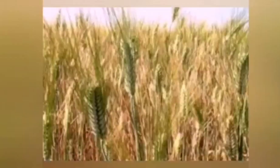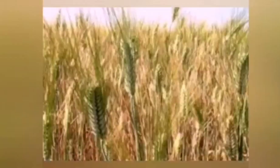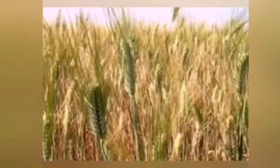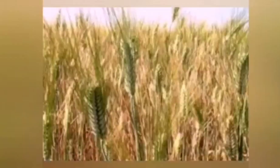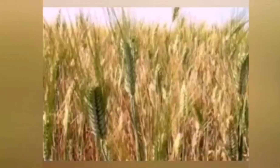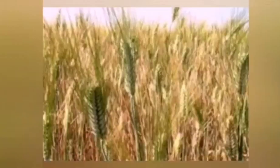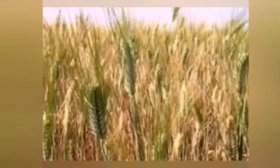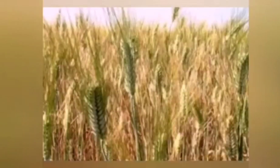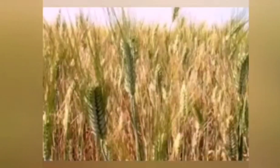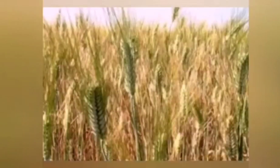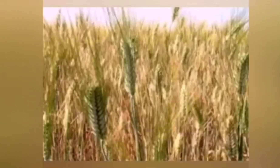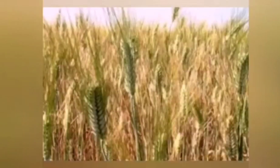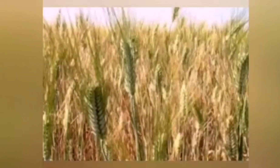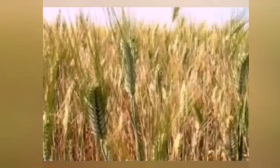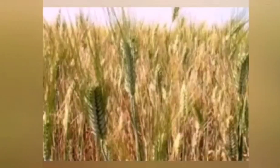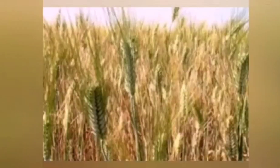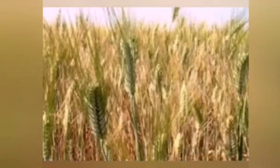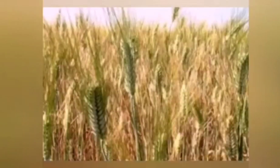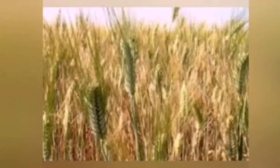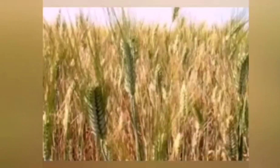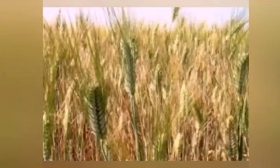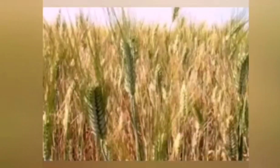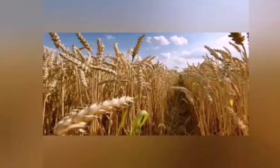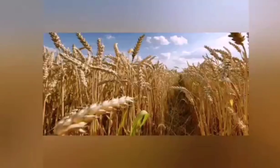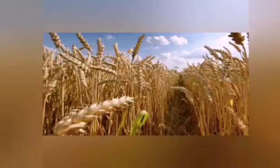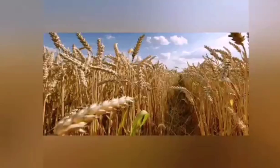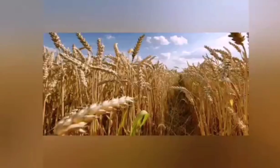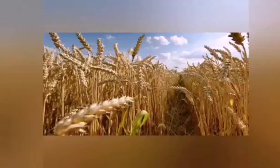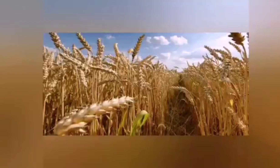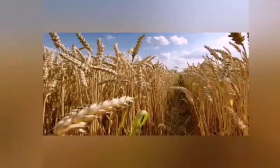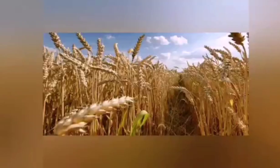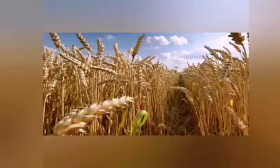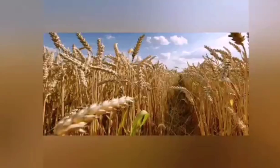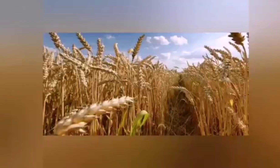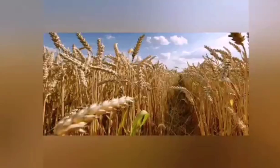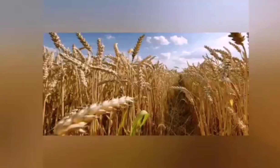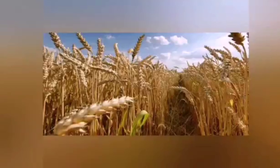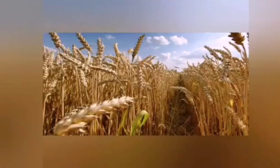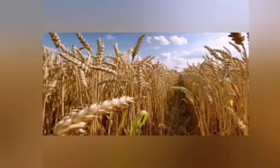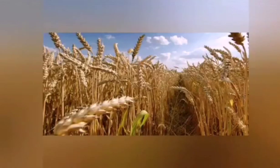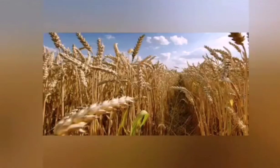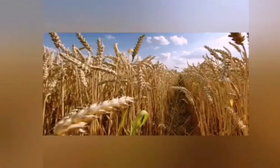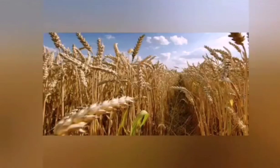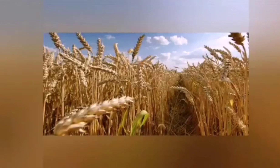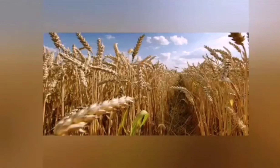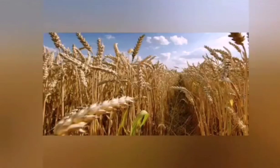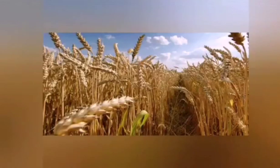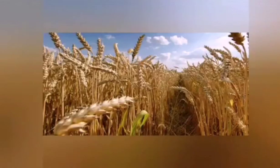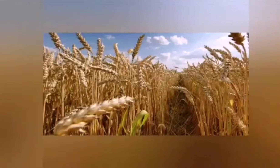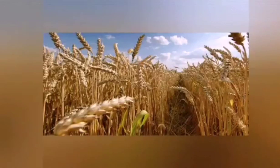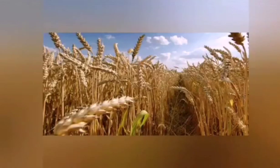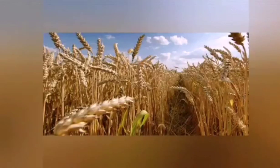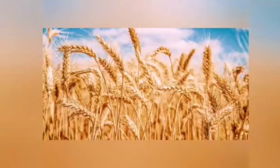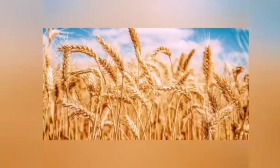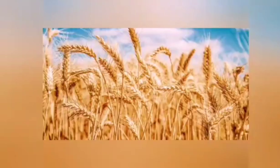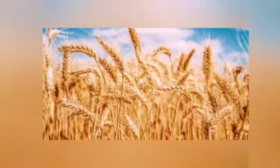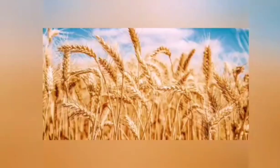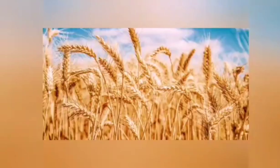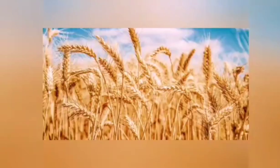Deus. É muito fácil acusar as pessoas de joio. O nosso papel na Igreja de Jesus Cristo não é julgar